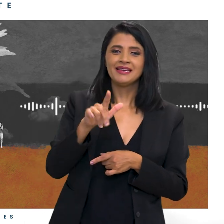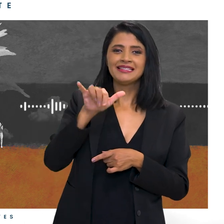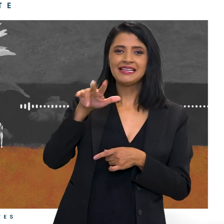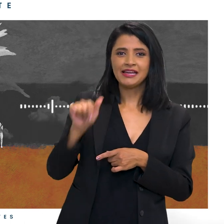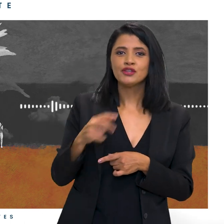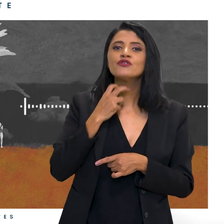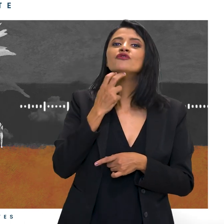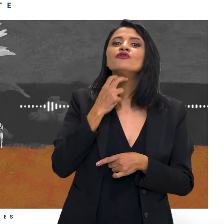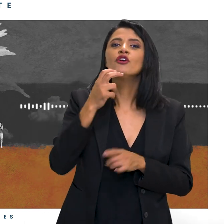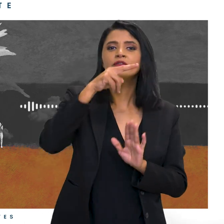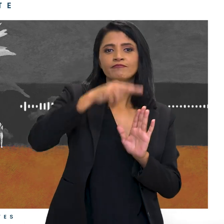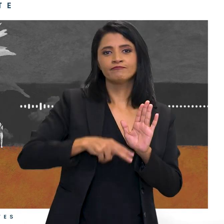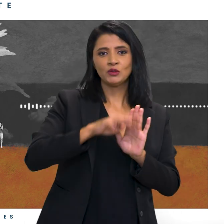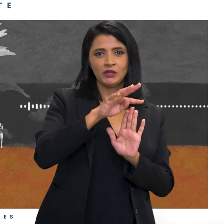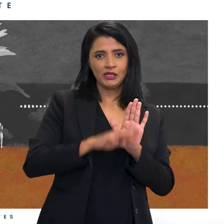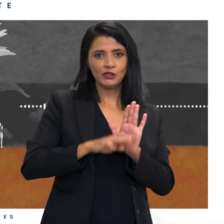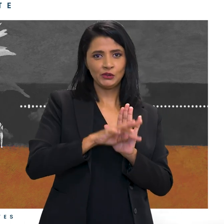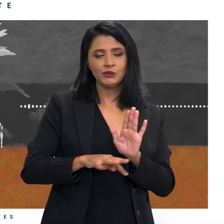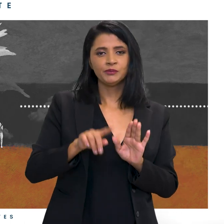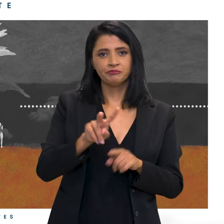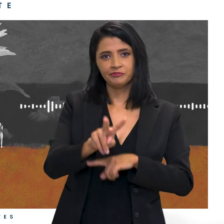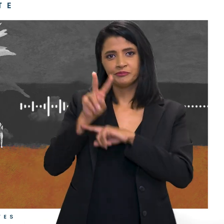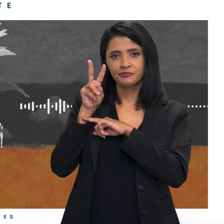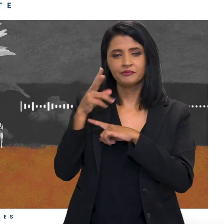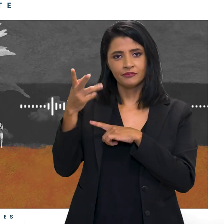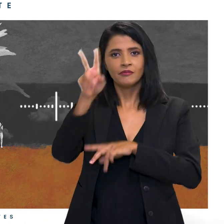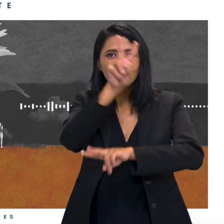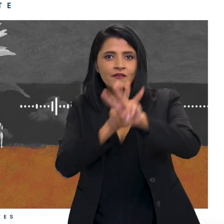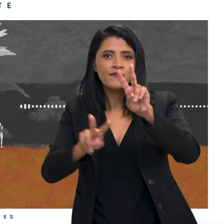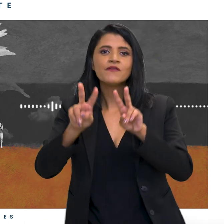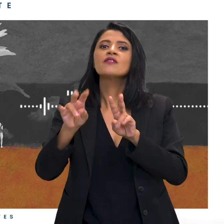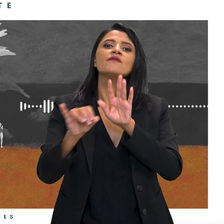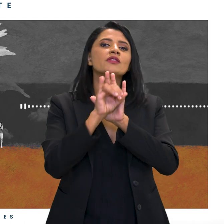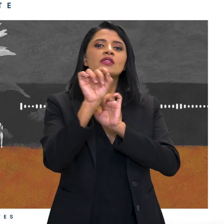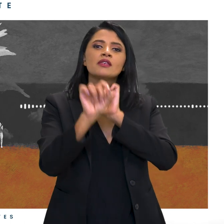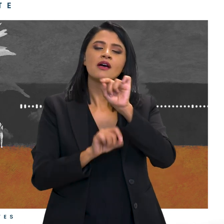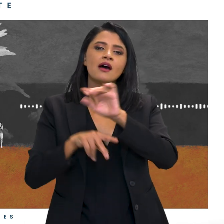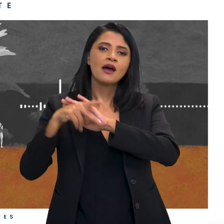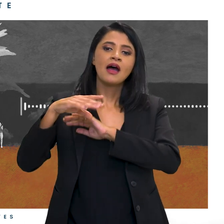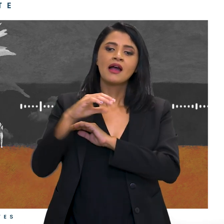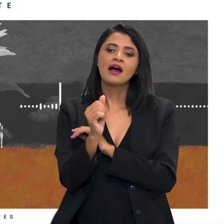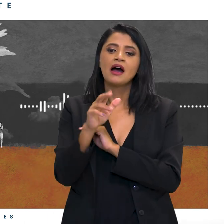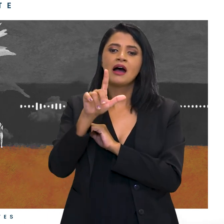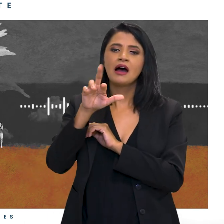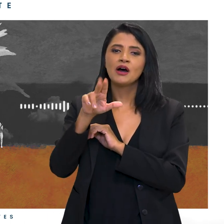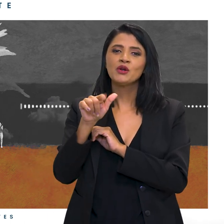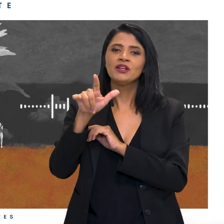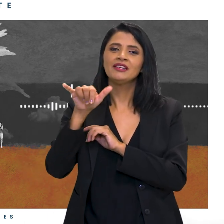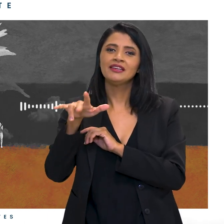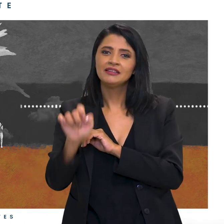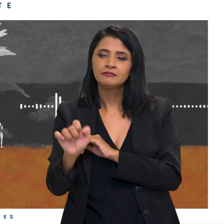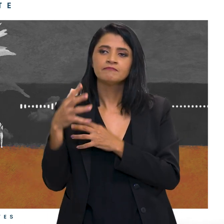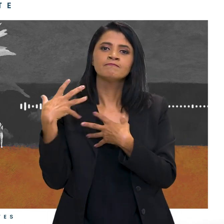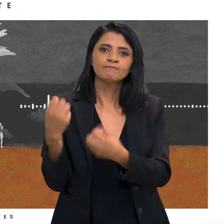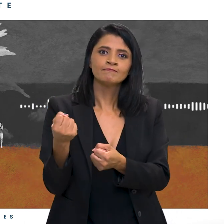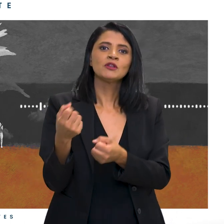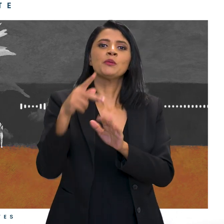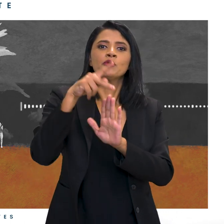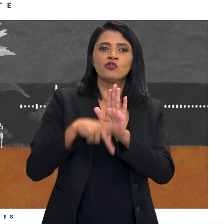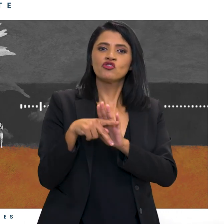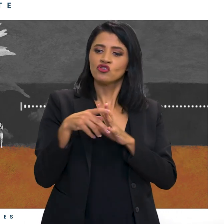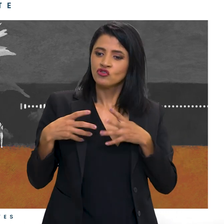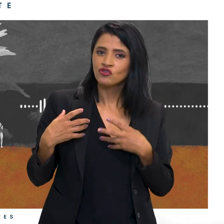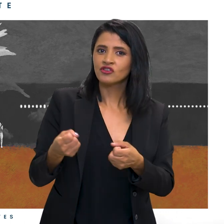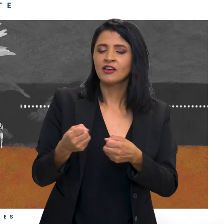Souza voltou a emprestar sua voz na leitura dos textos. A identidade visual tem concepção e design de Caroline Ramos, que adotou o projeto com